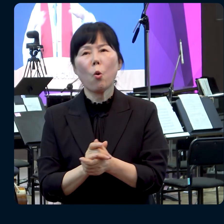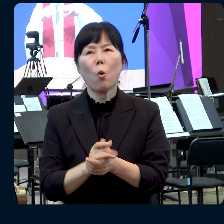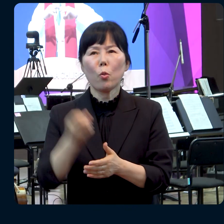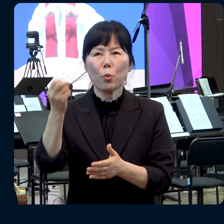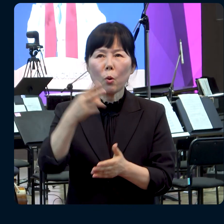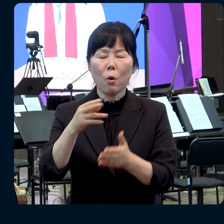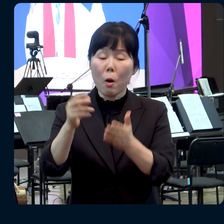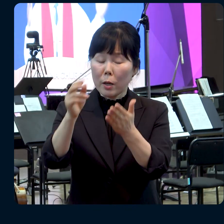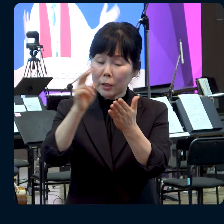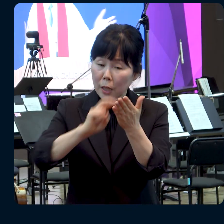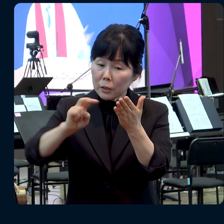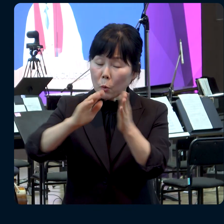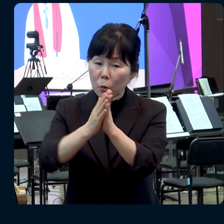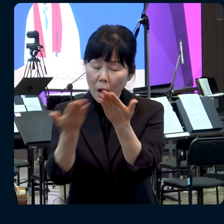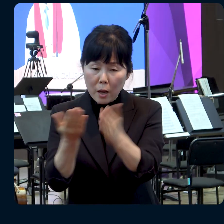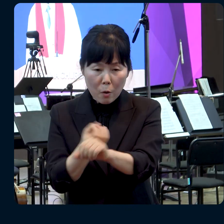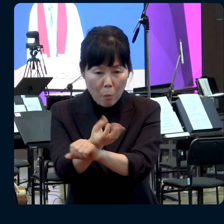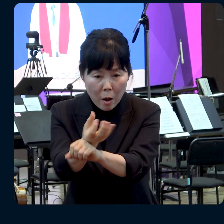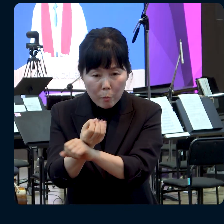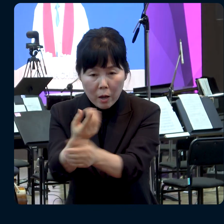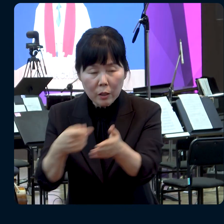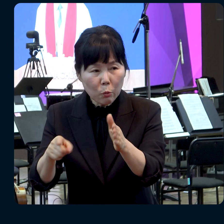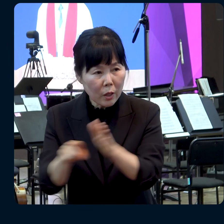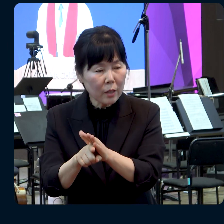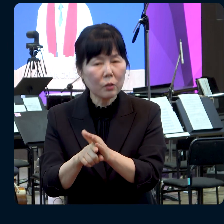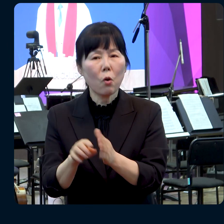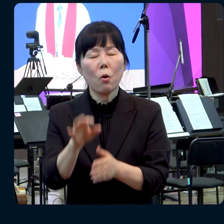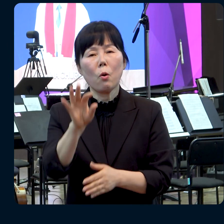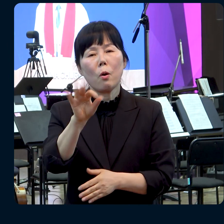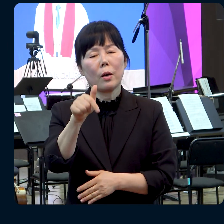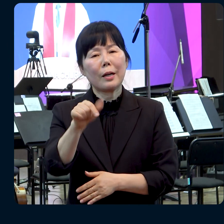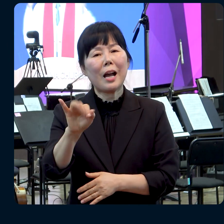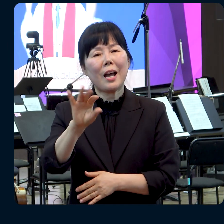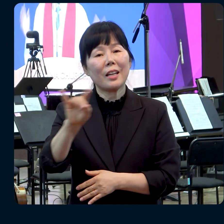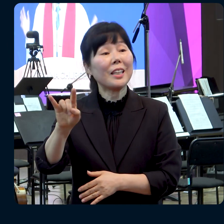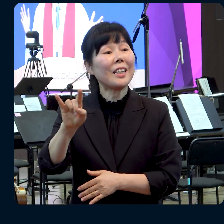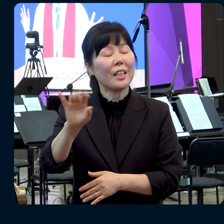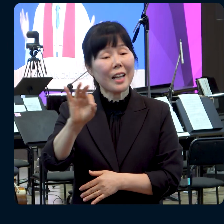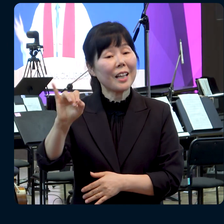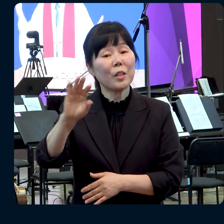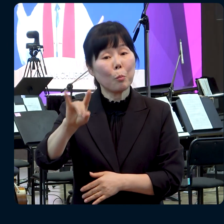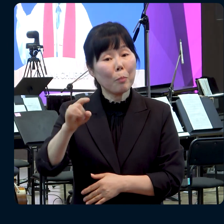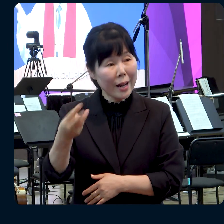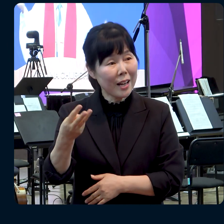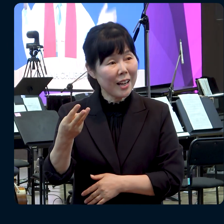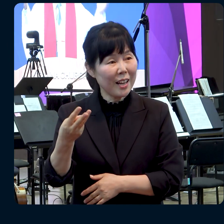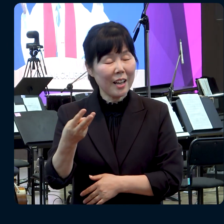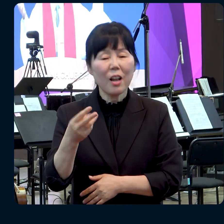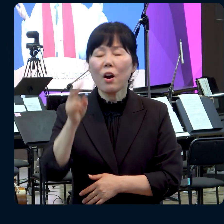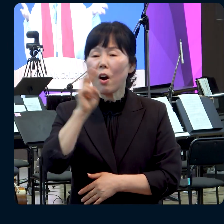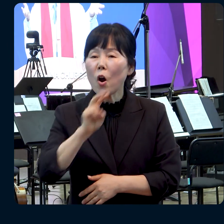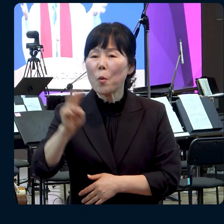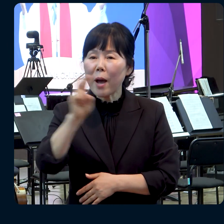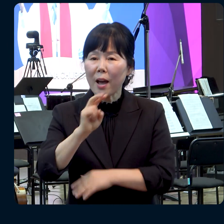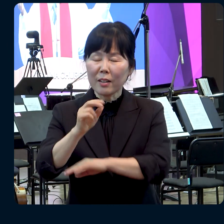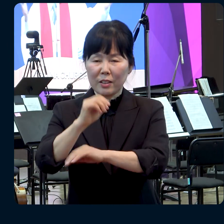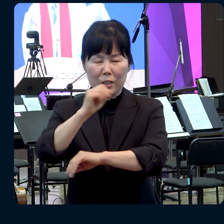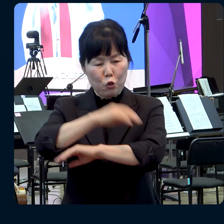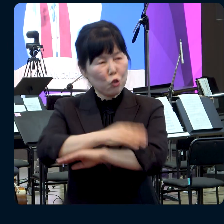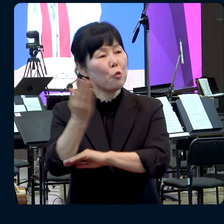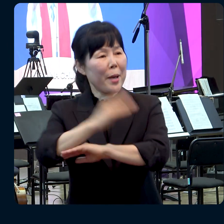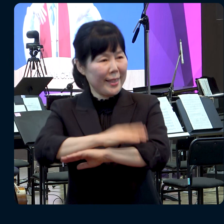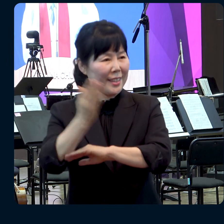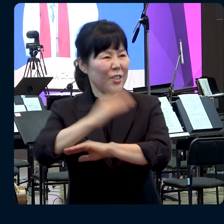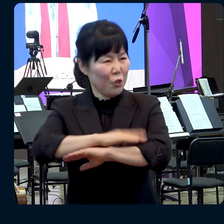그 찬송가를 보급하기 위해서 가이벨 음악 출판사를 세웠어요. 그래서 많은 찬송가 만드는 사람들의 걸